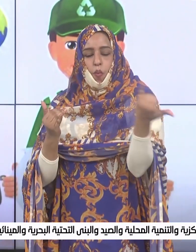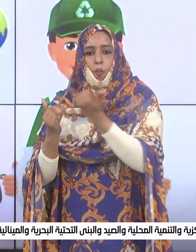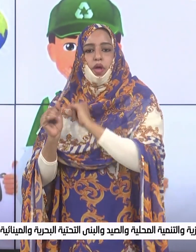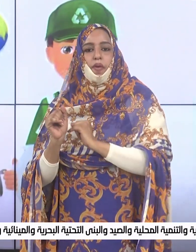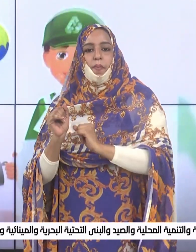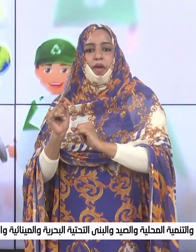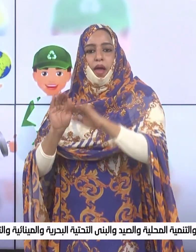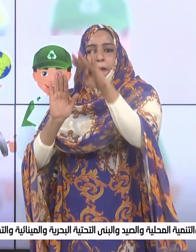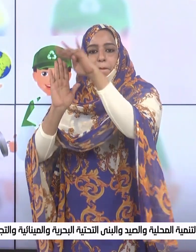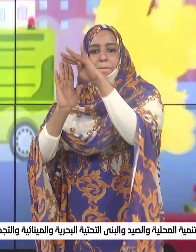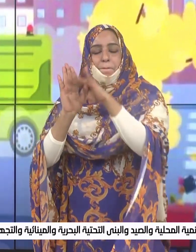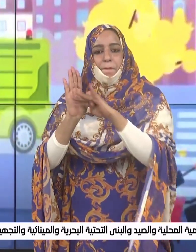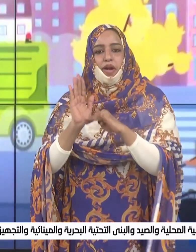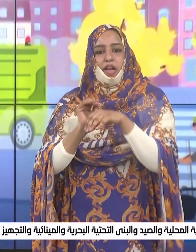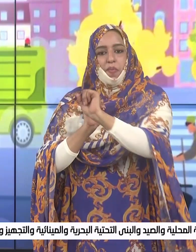ثانيا، دور المؤسسات التعليمية،